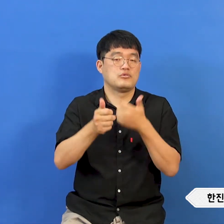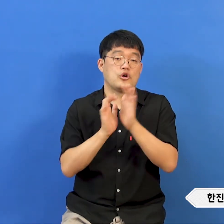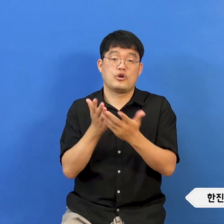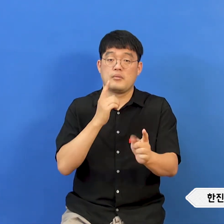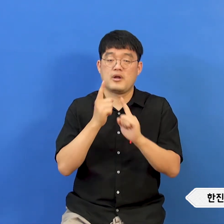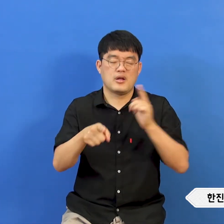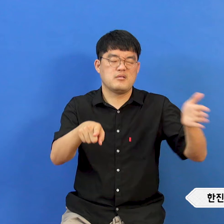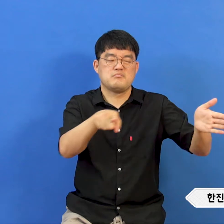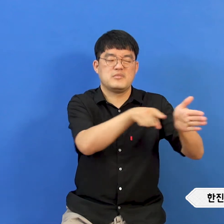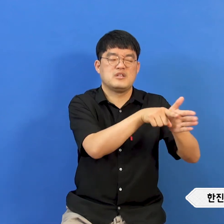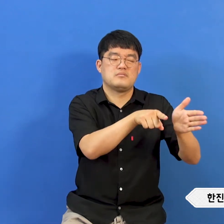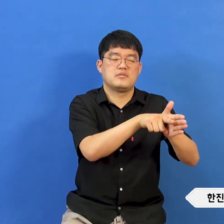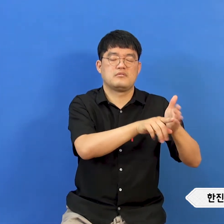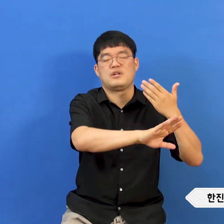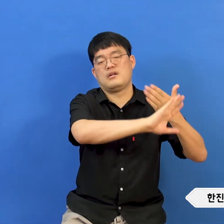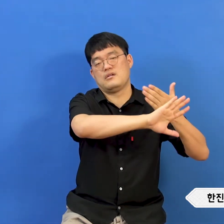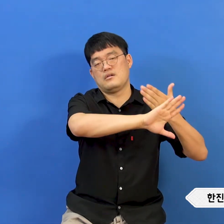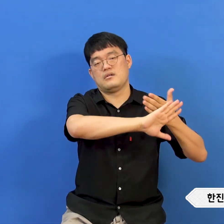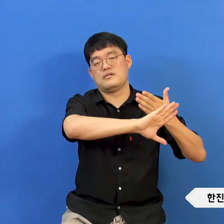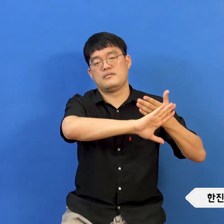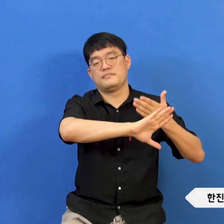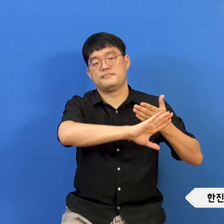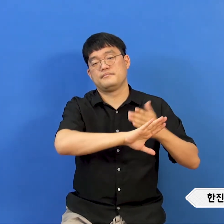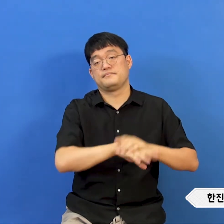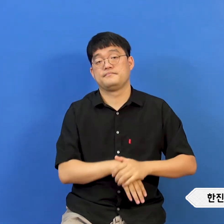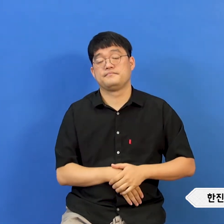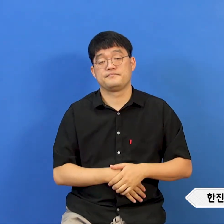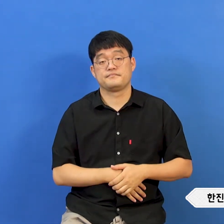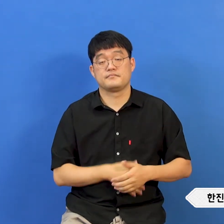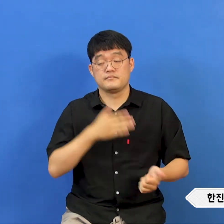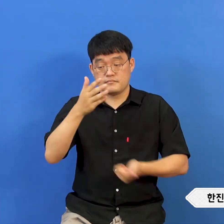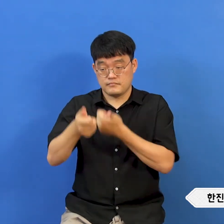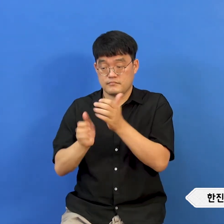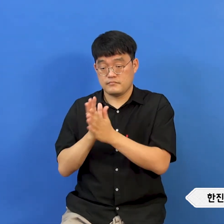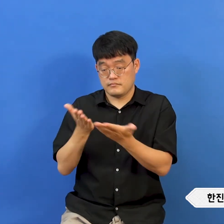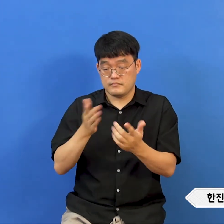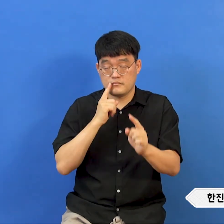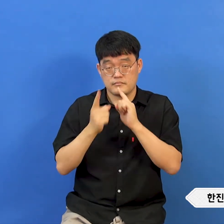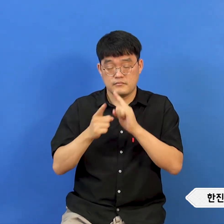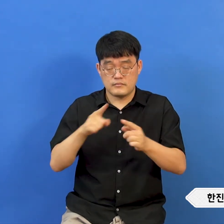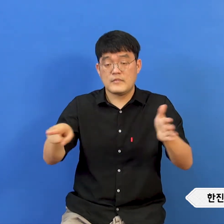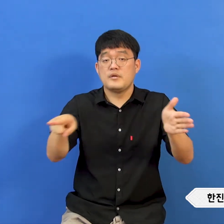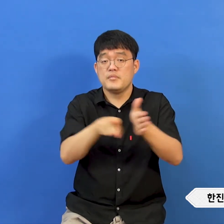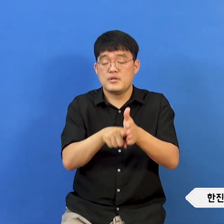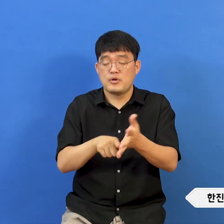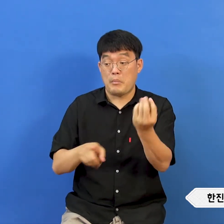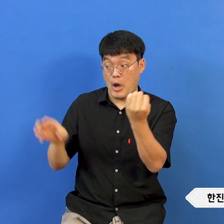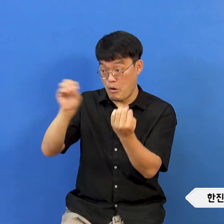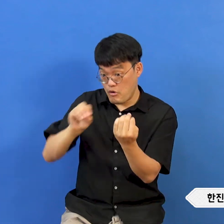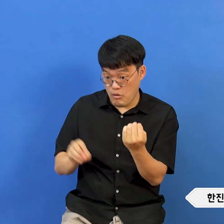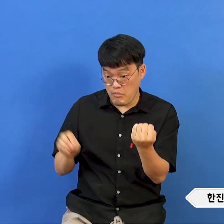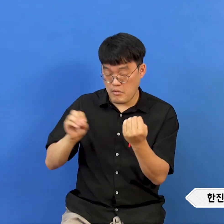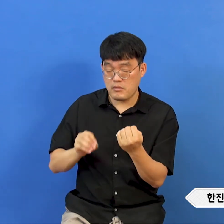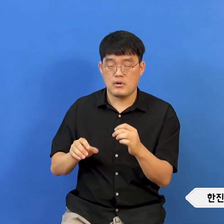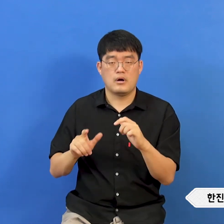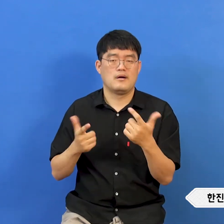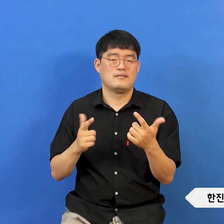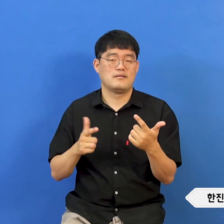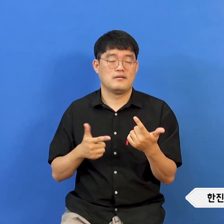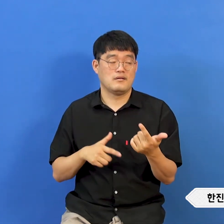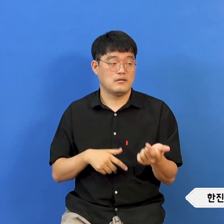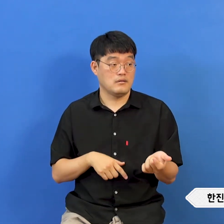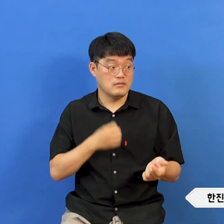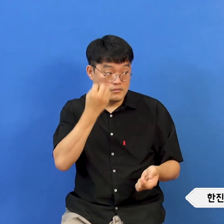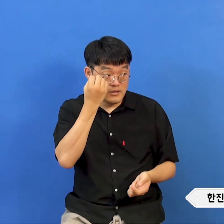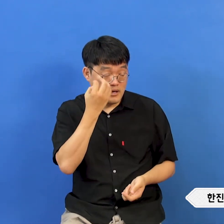말하는 믿음하고는 다릅니다. 성경이 말하는 믿음은 확률하고는 상관이 없습니다. 이상하게 면도하는